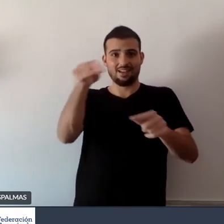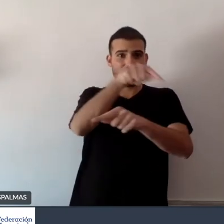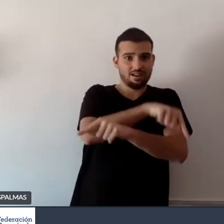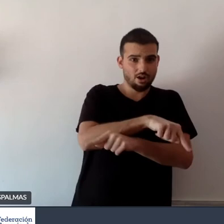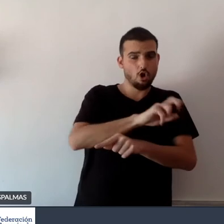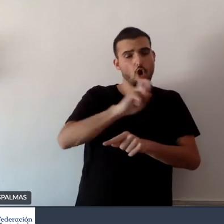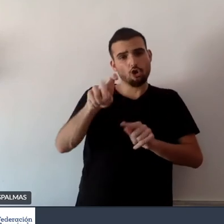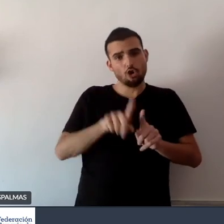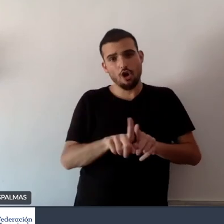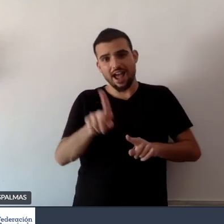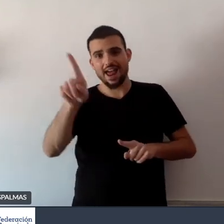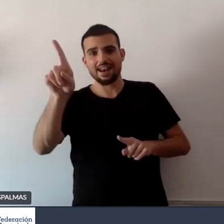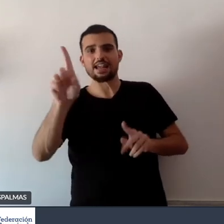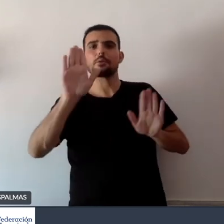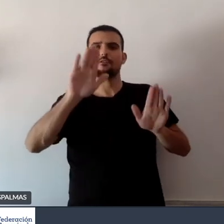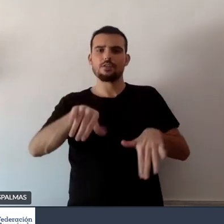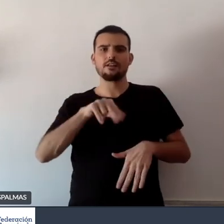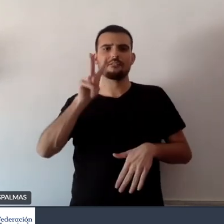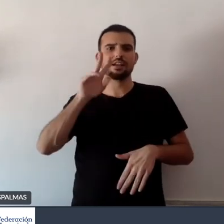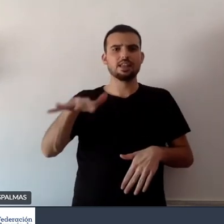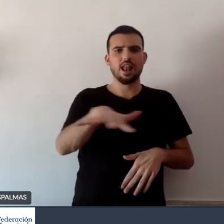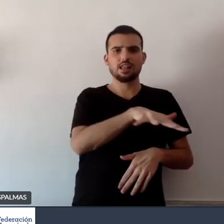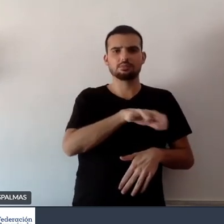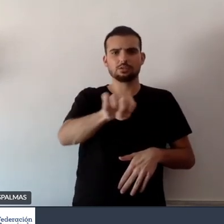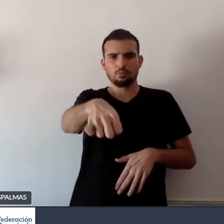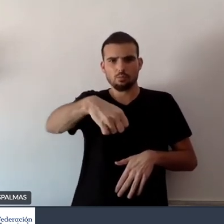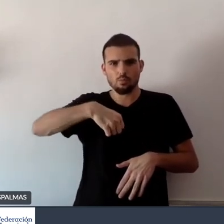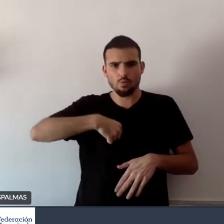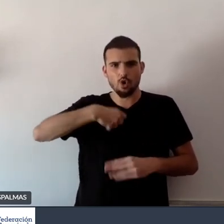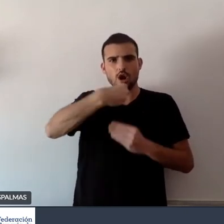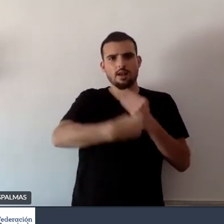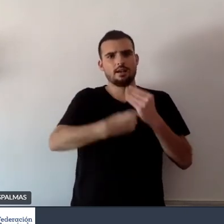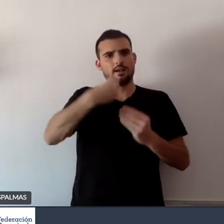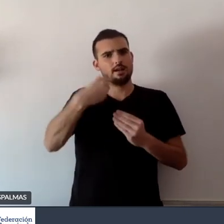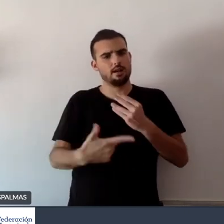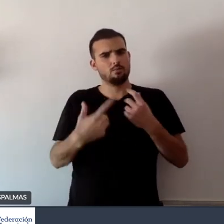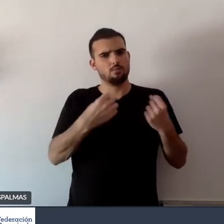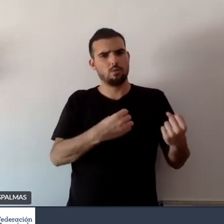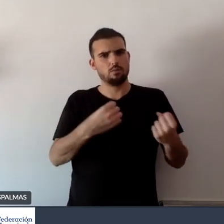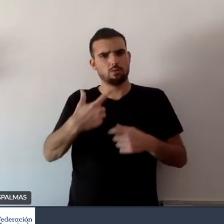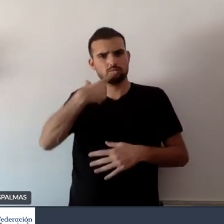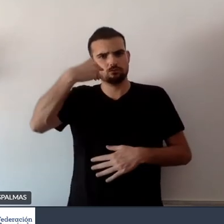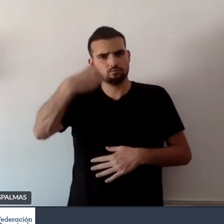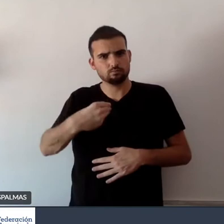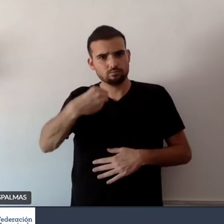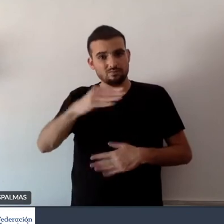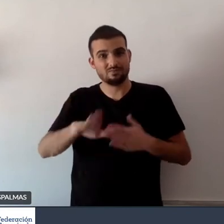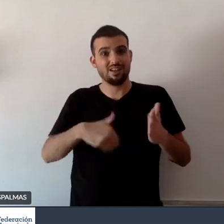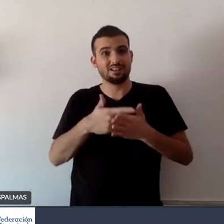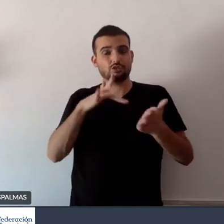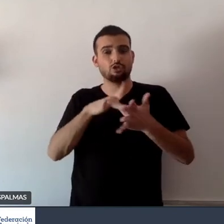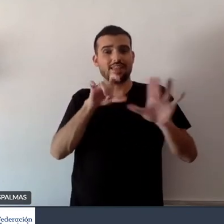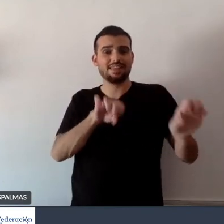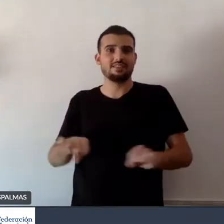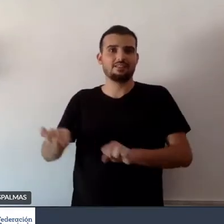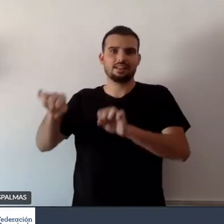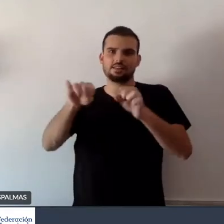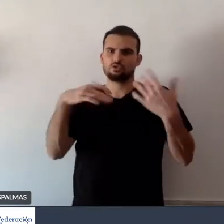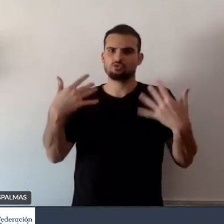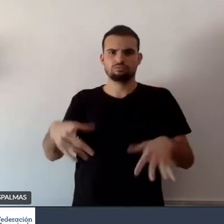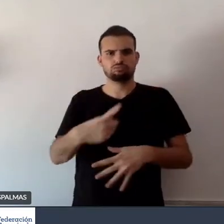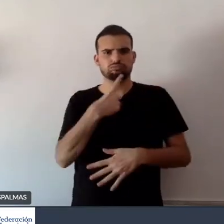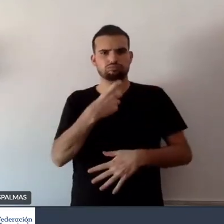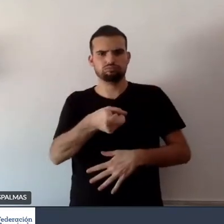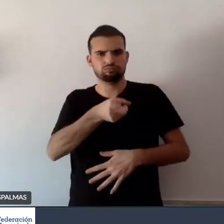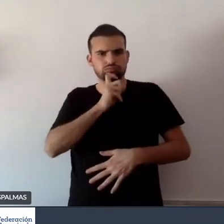arriba. Pero fijaros el spacing que tiene Gran Canaria tan, tan bueno y lo difícil que es llegar a defender ese 3 contra 2. En este caso, además, la calidad